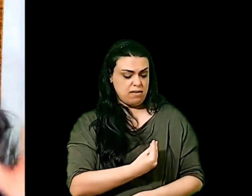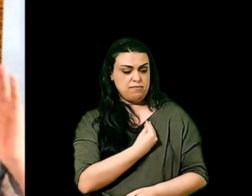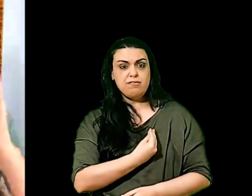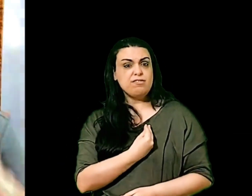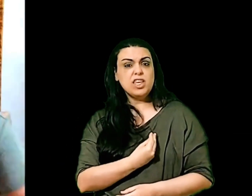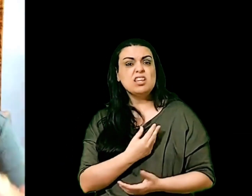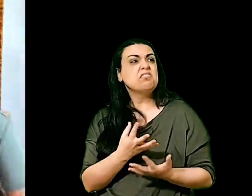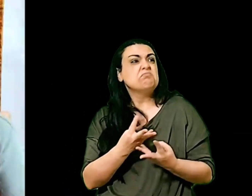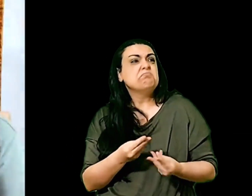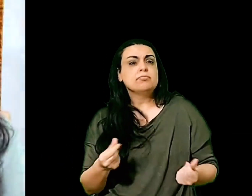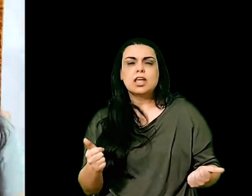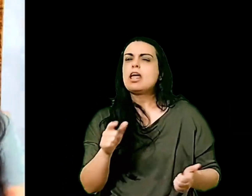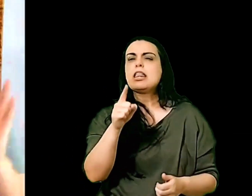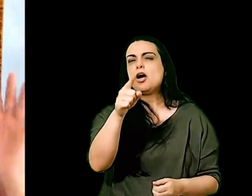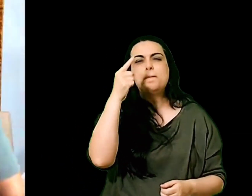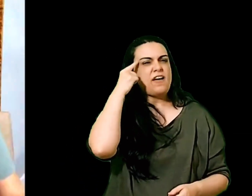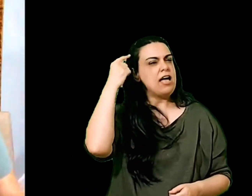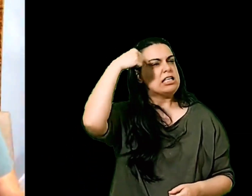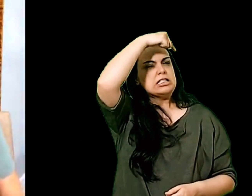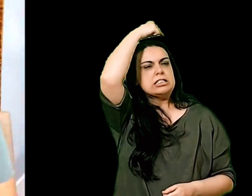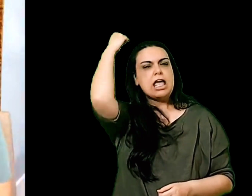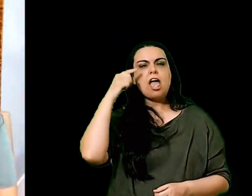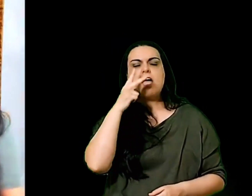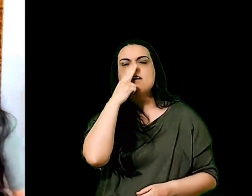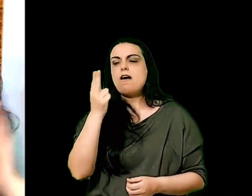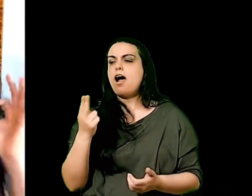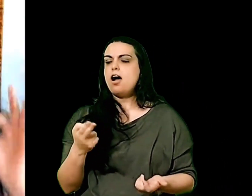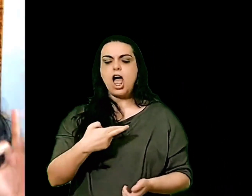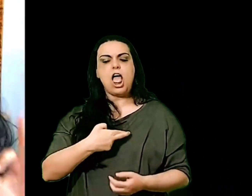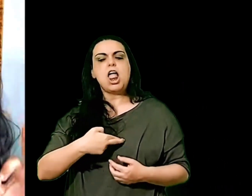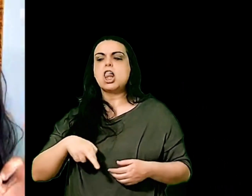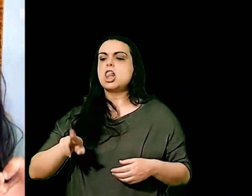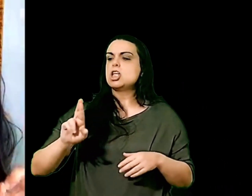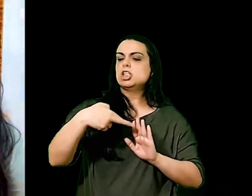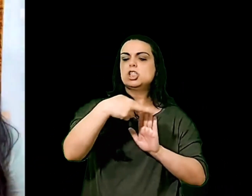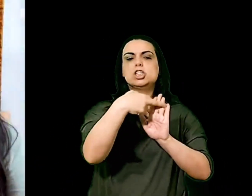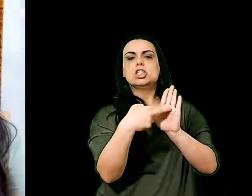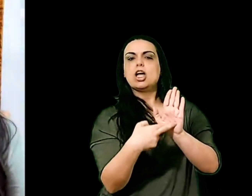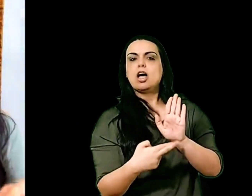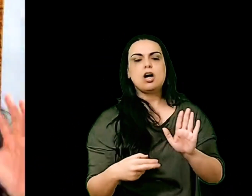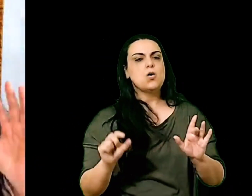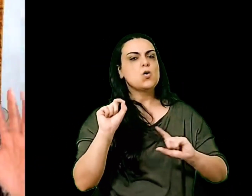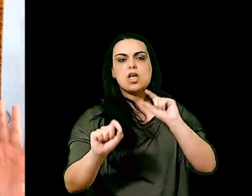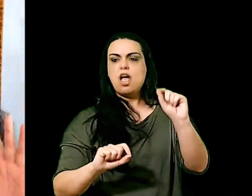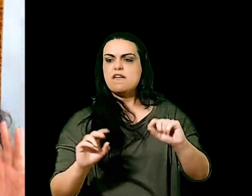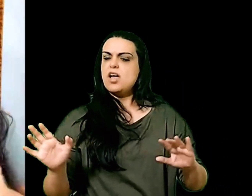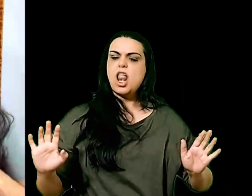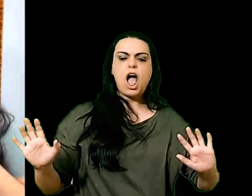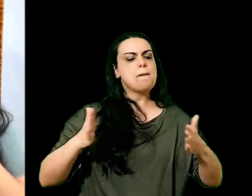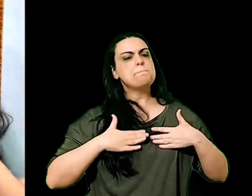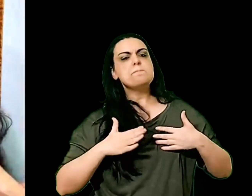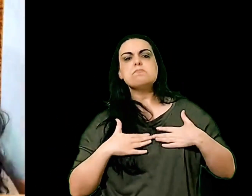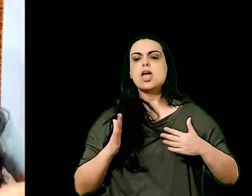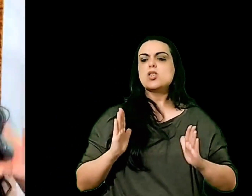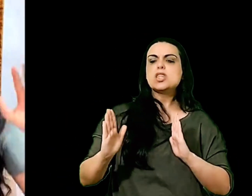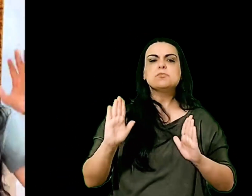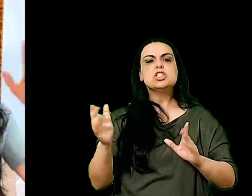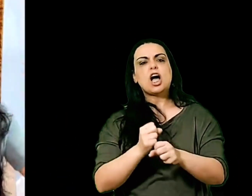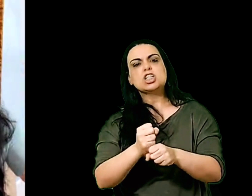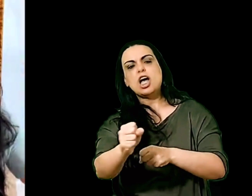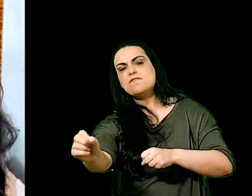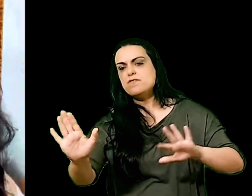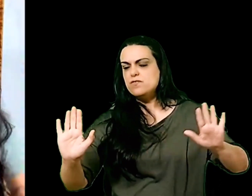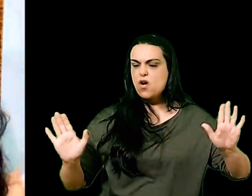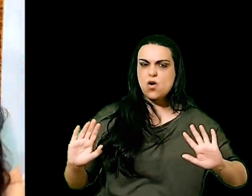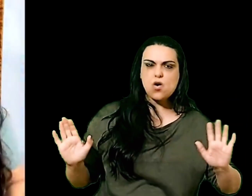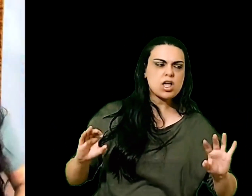ferramenta. E não vem para mim com santidade falsa, com religiosidade, sobre a perspectiva de que o